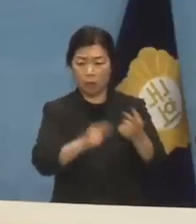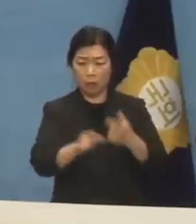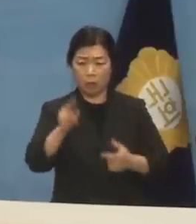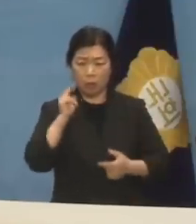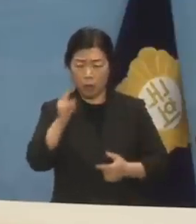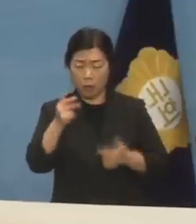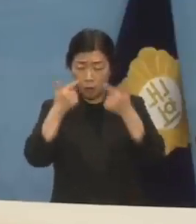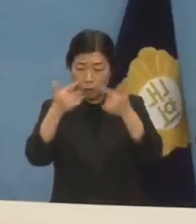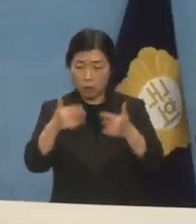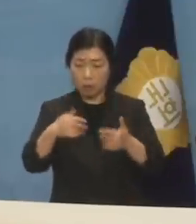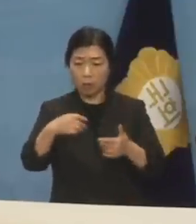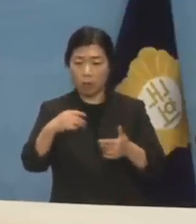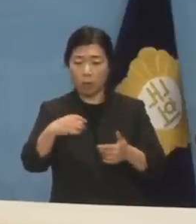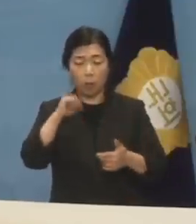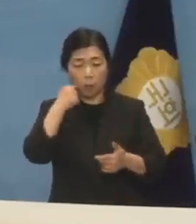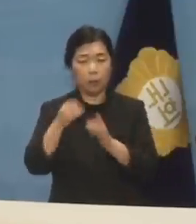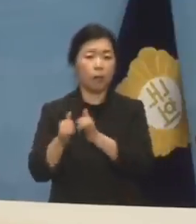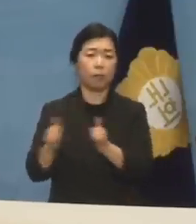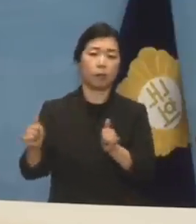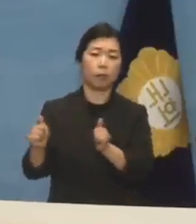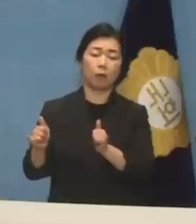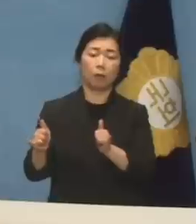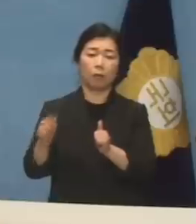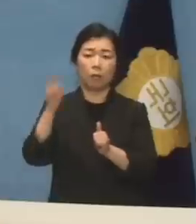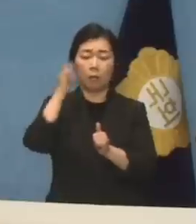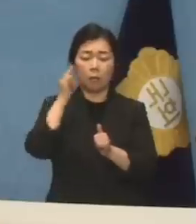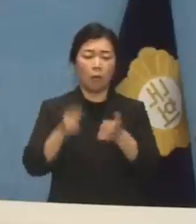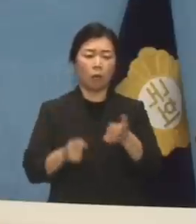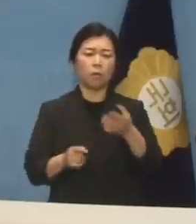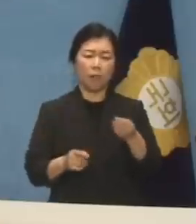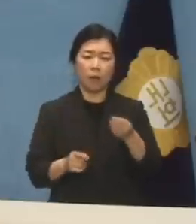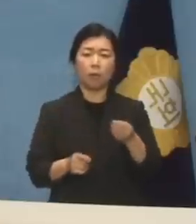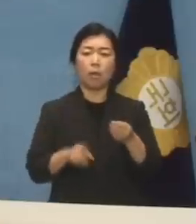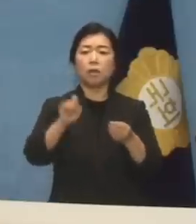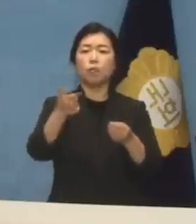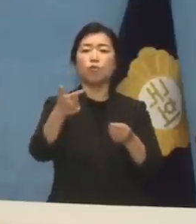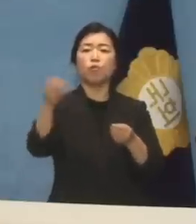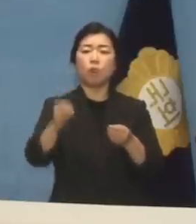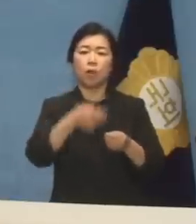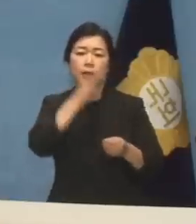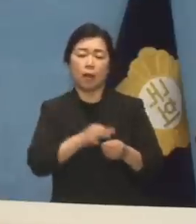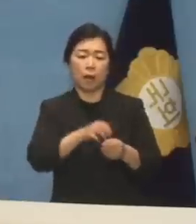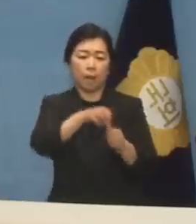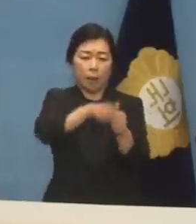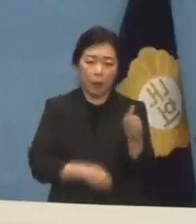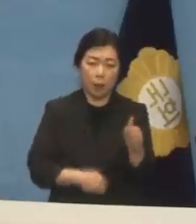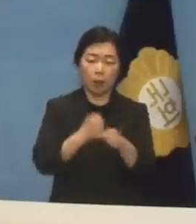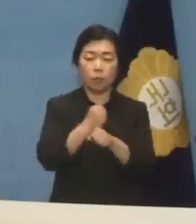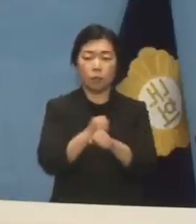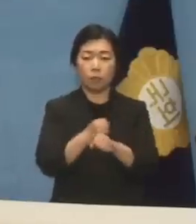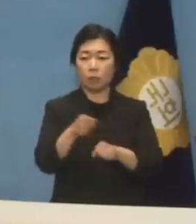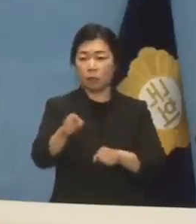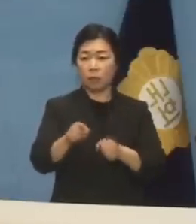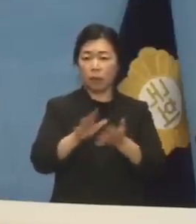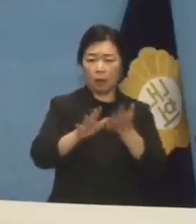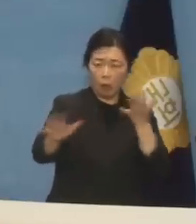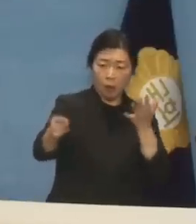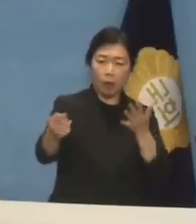어려움이 분명한 벼랑 끝에 있는 서민들에게 50만 원을 16%를 빌려주면서 국민들을 줄 세우고 있는